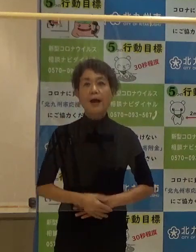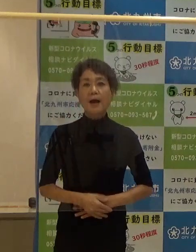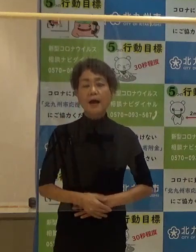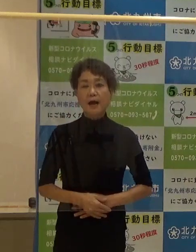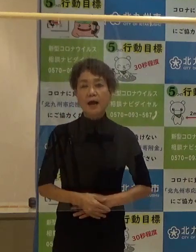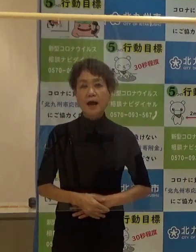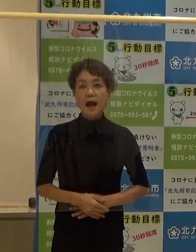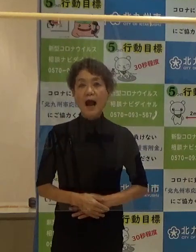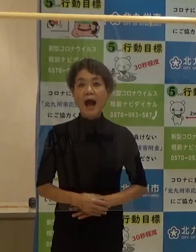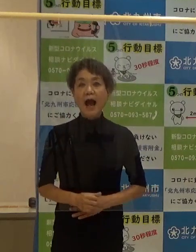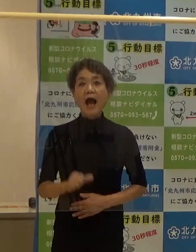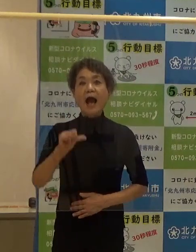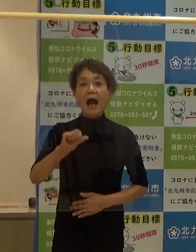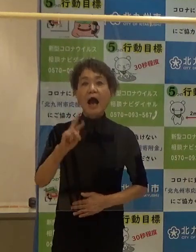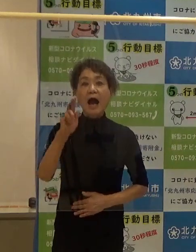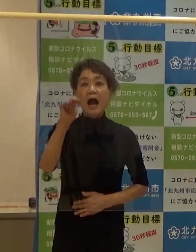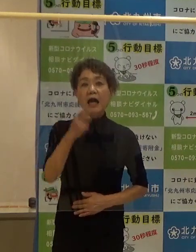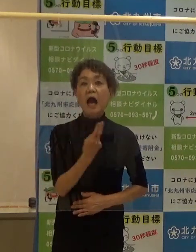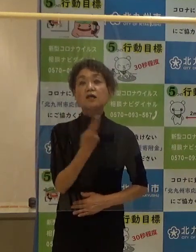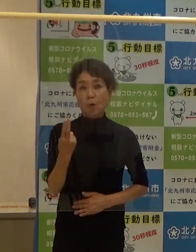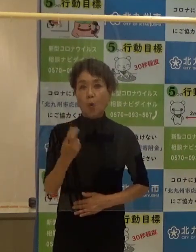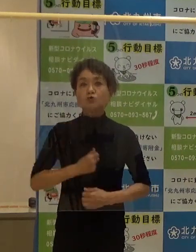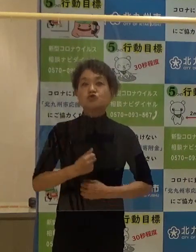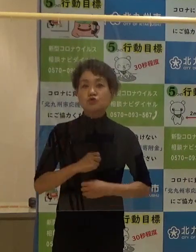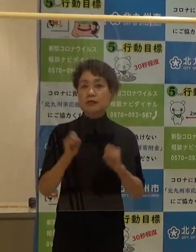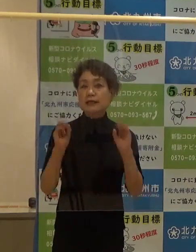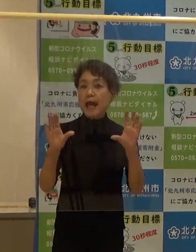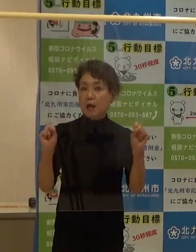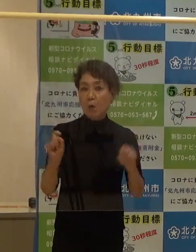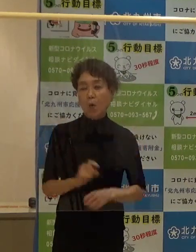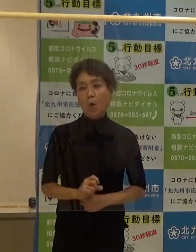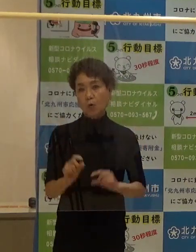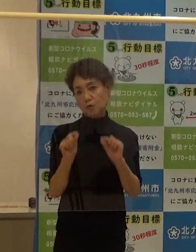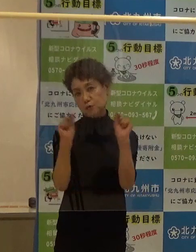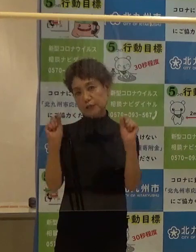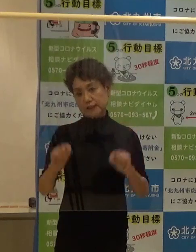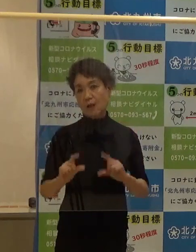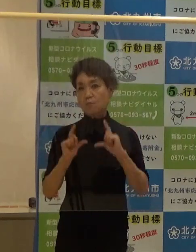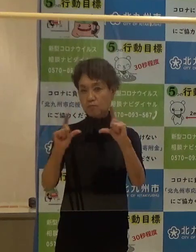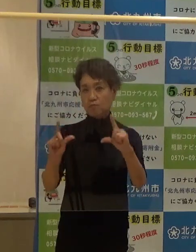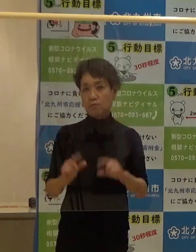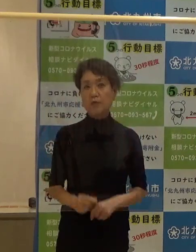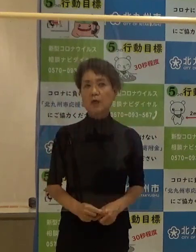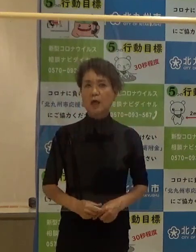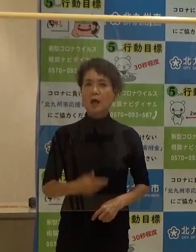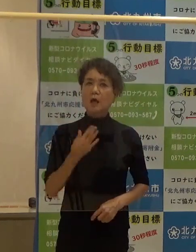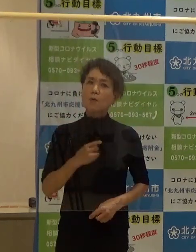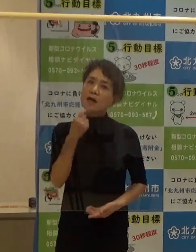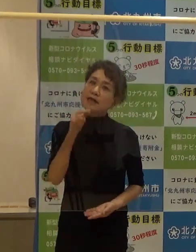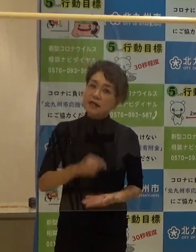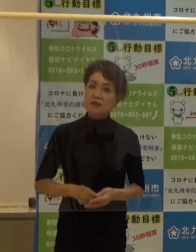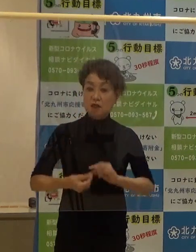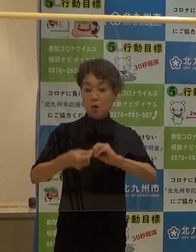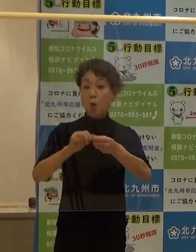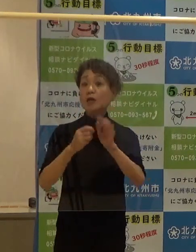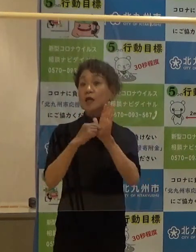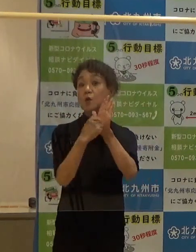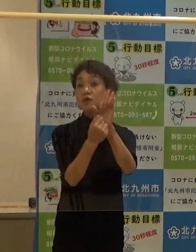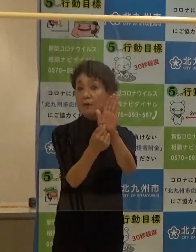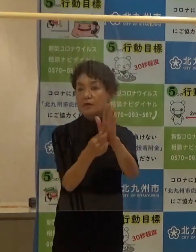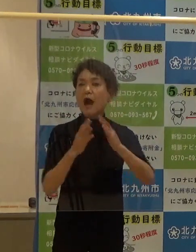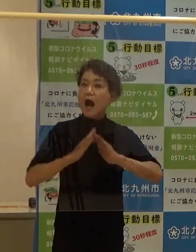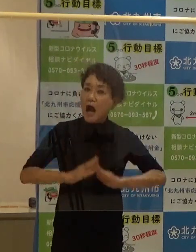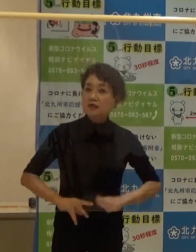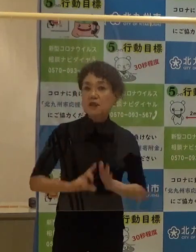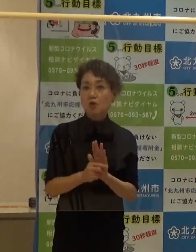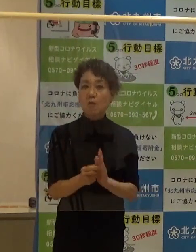ラートという場合に非常に市民に分かりやすいのはですね、色で示すということです。例えば安全の場合は